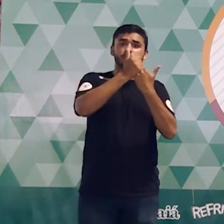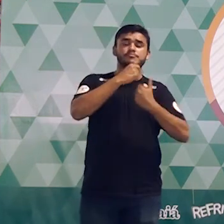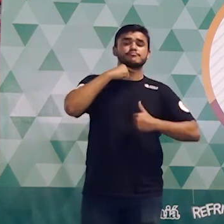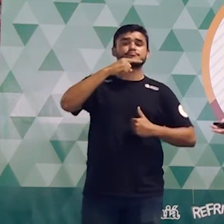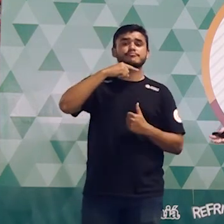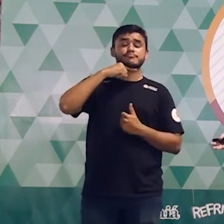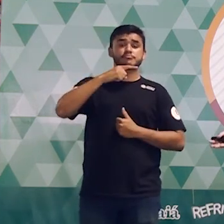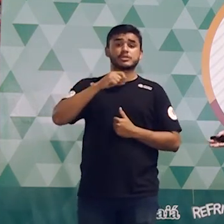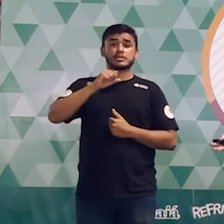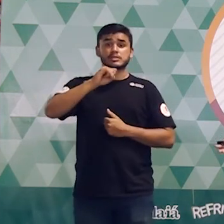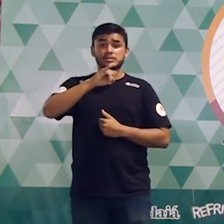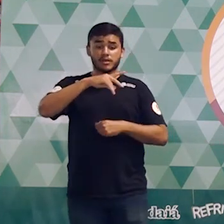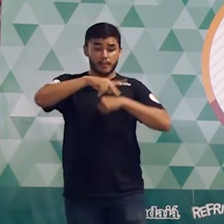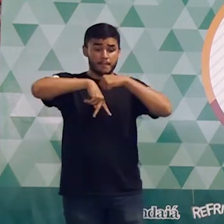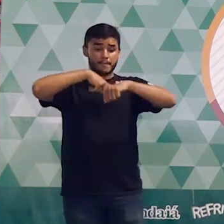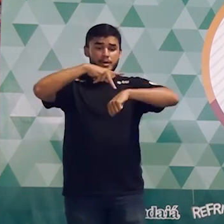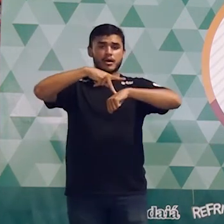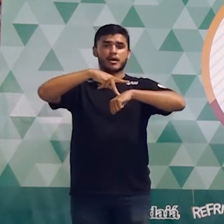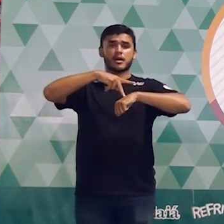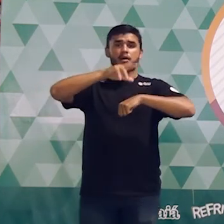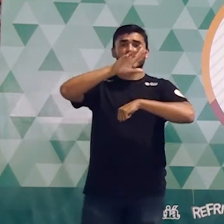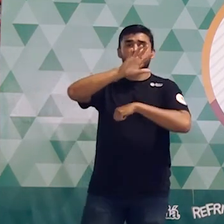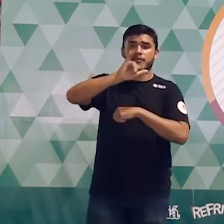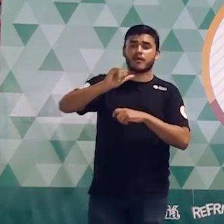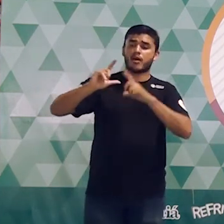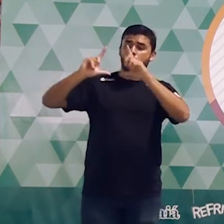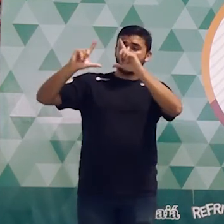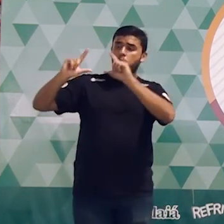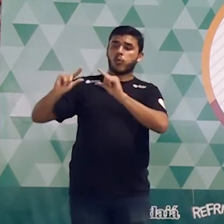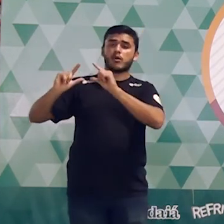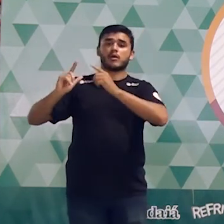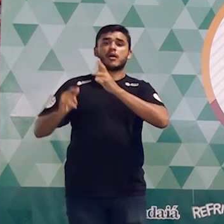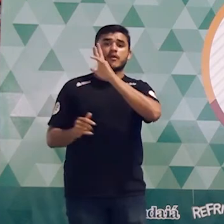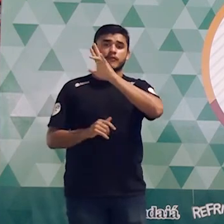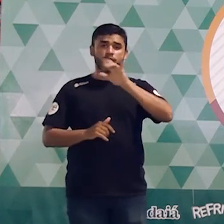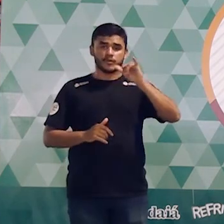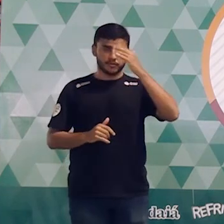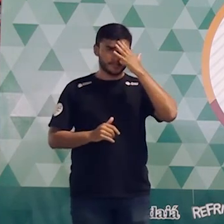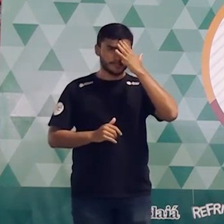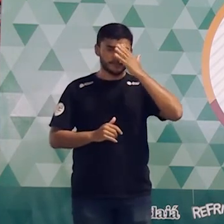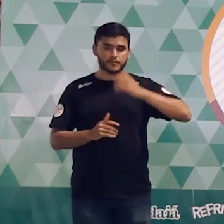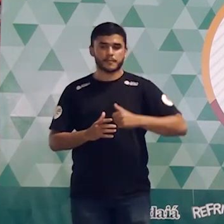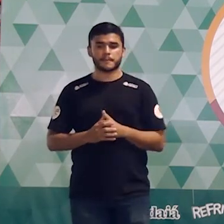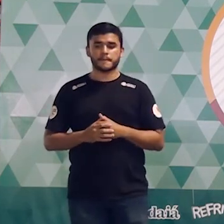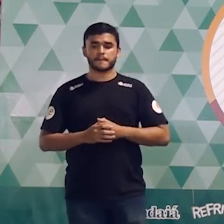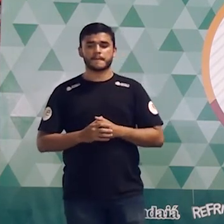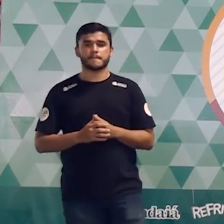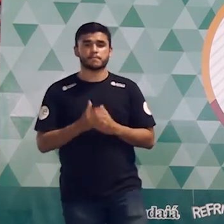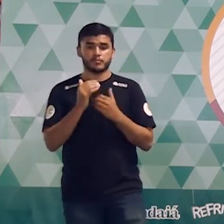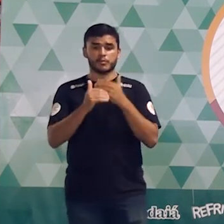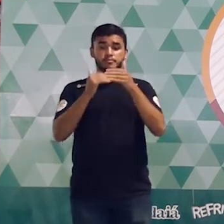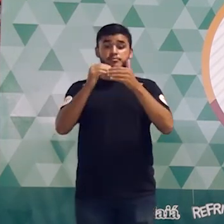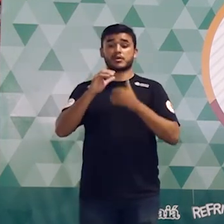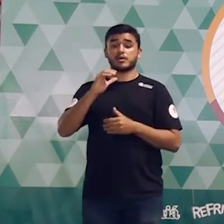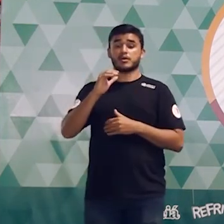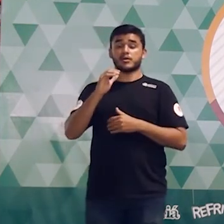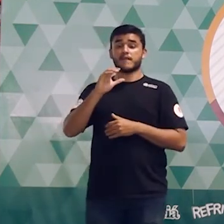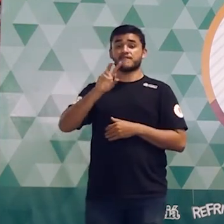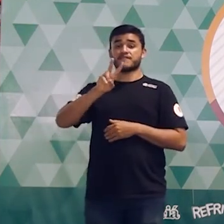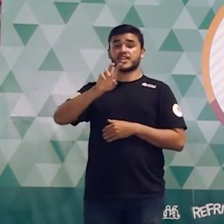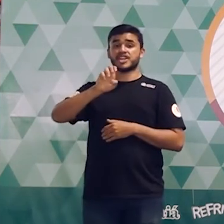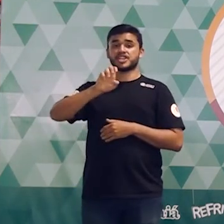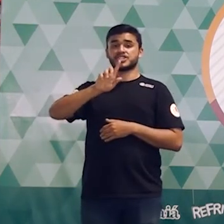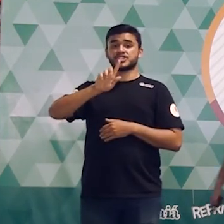menos. Se for num país, tua população diminuiu em 5. Pronto, essa é a ideia, certo? Isso é o crescimento vegetativo.